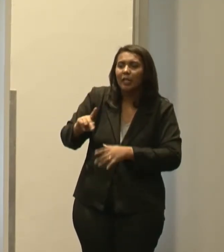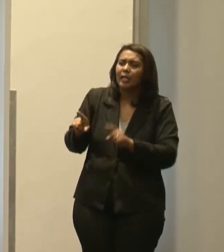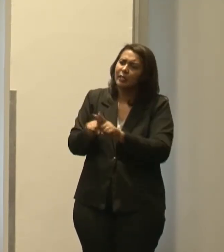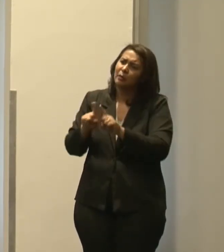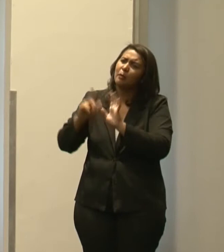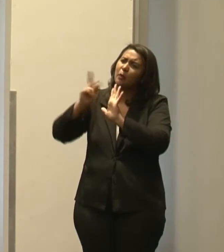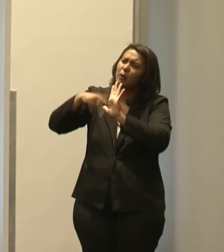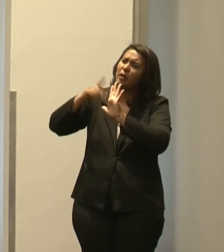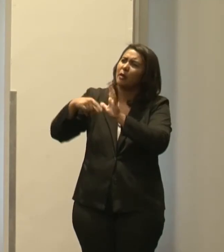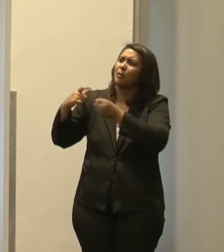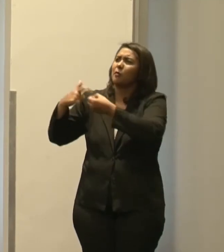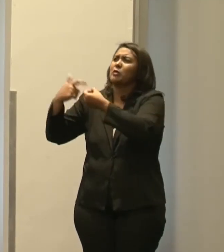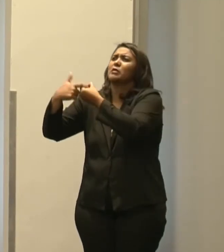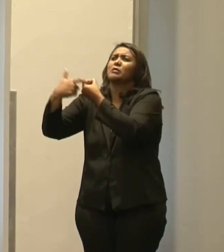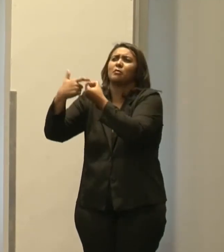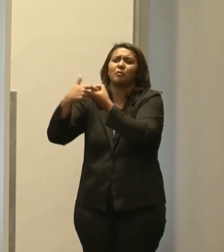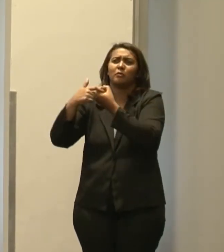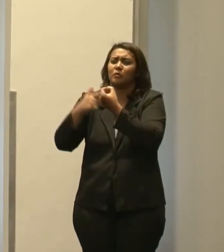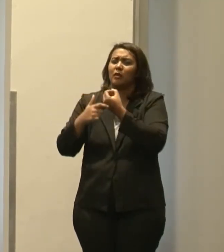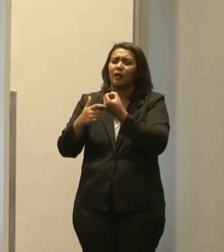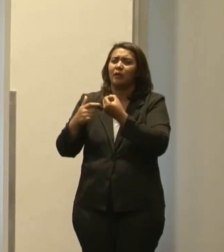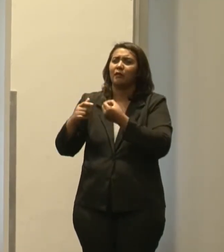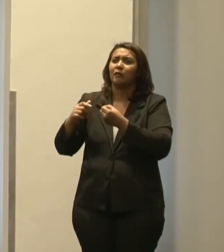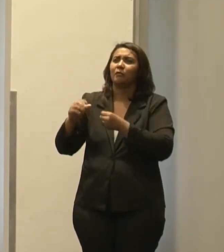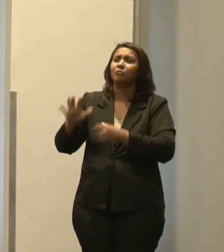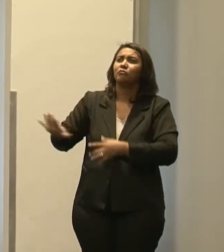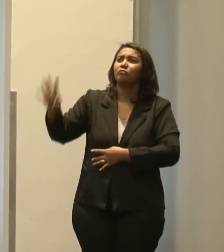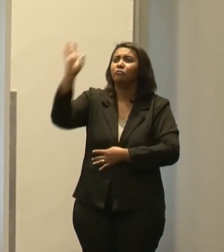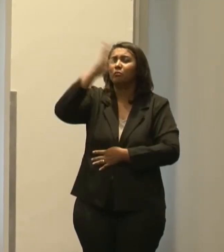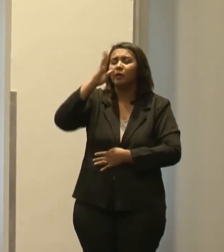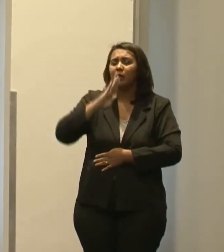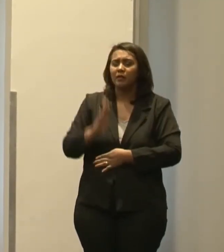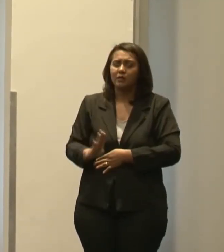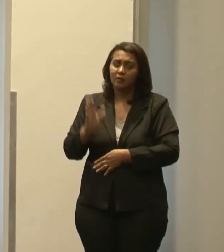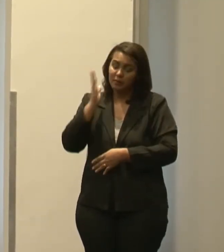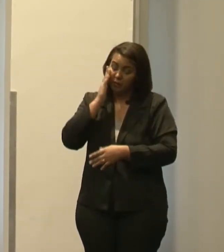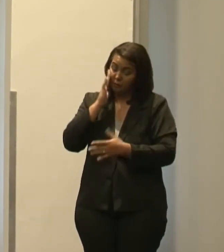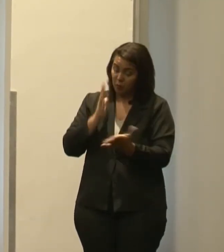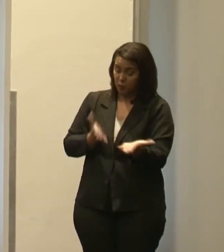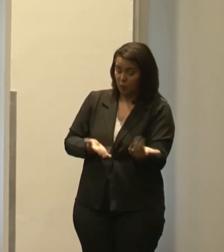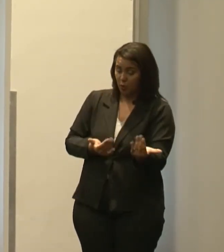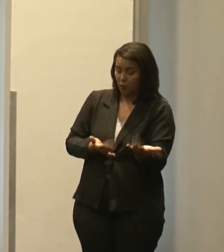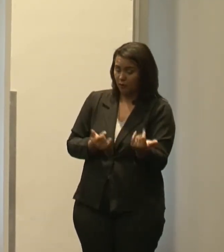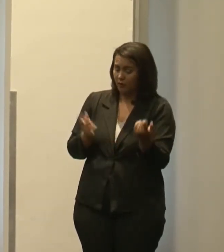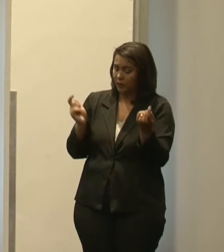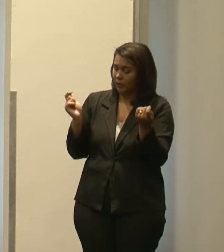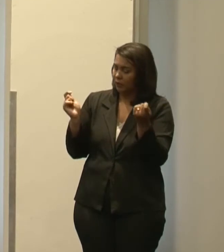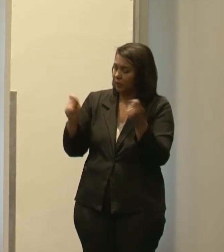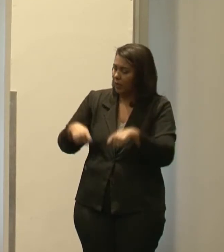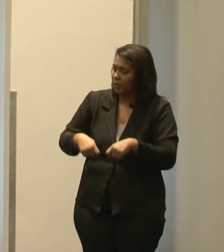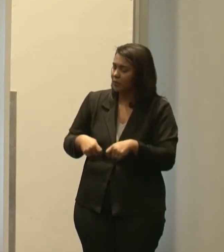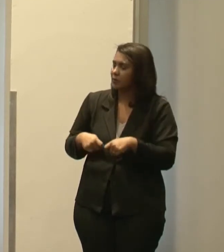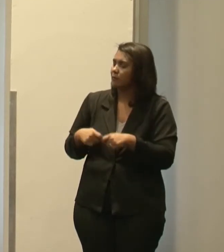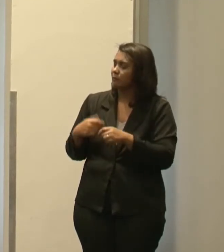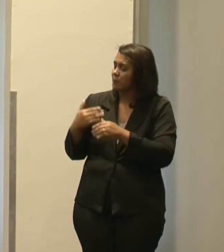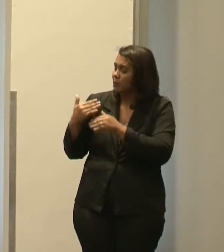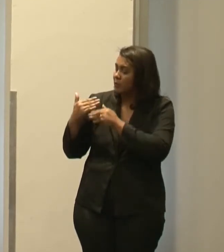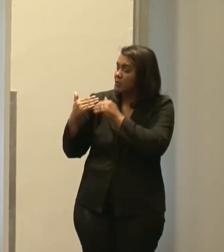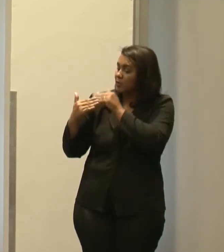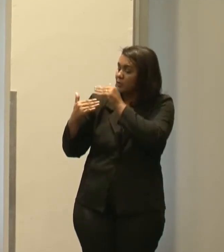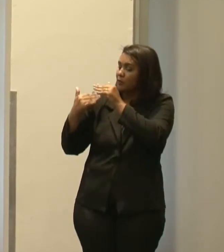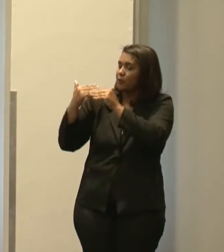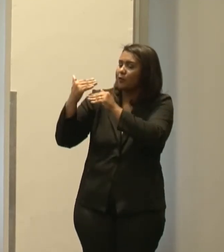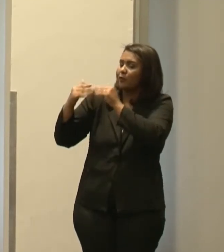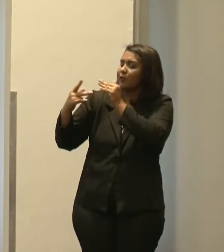vários municípios do Brasil, né? Para, então, o quê? Para que esse jovem possa construir, então, o seu